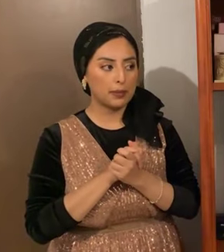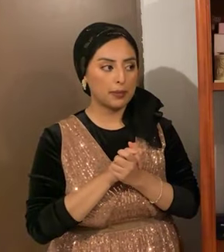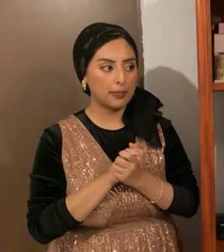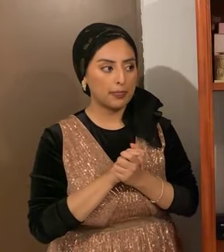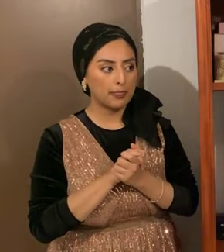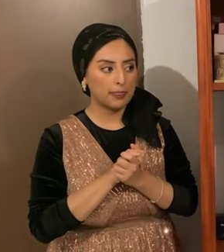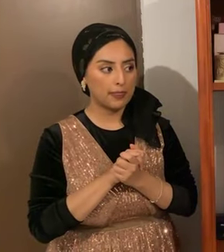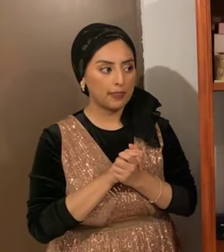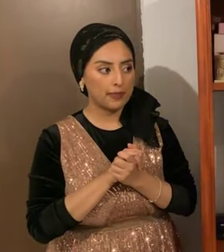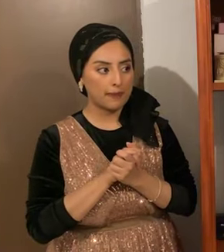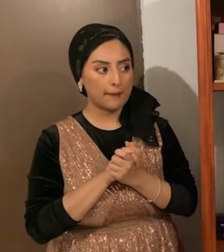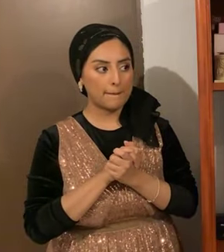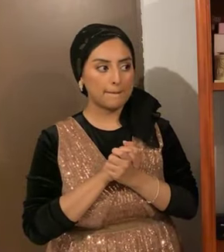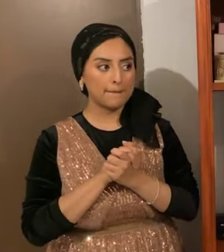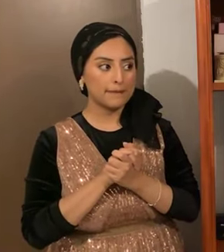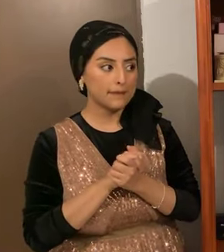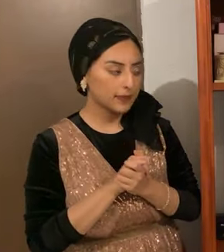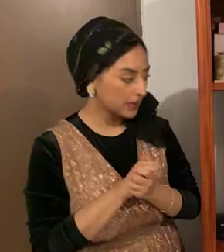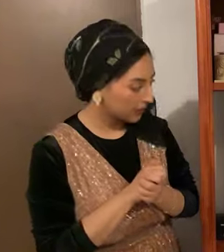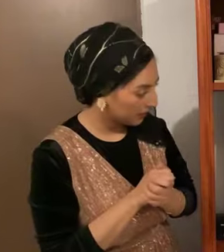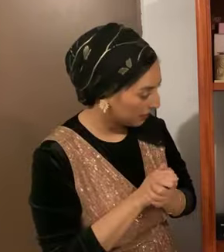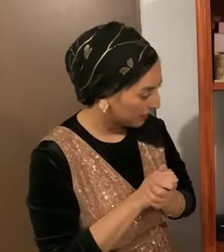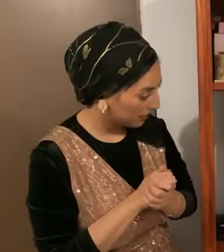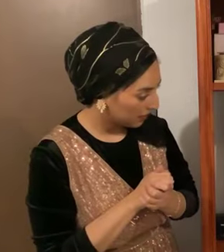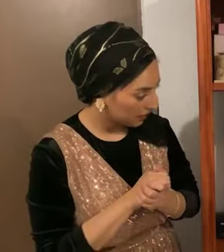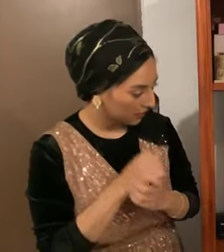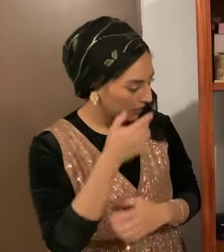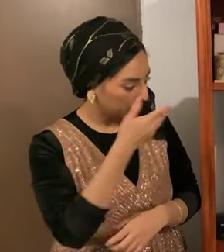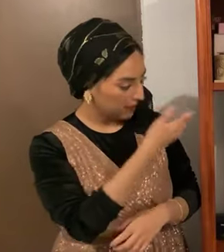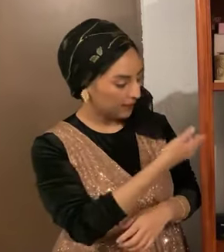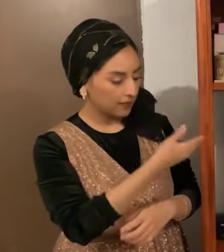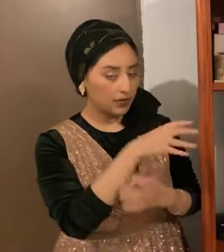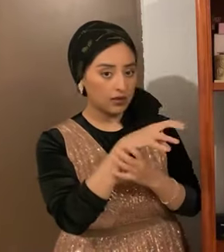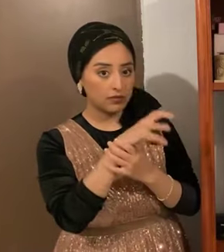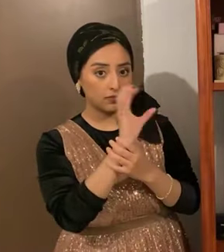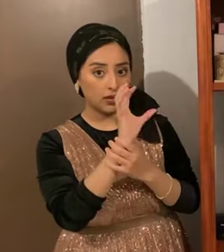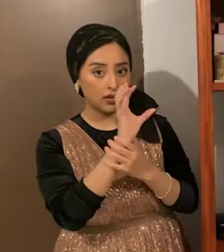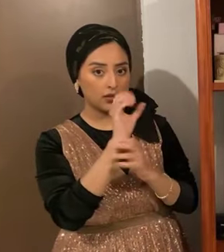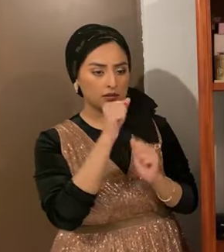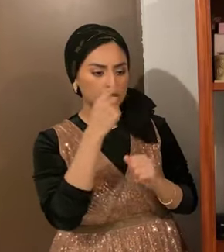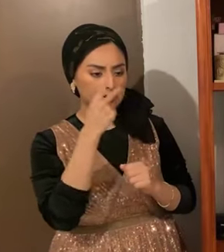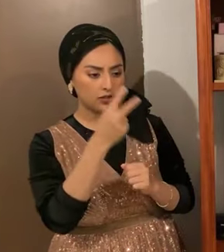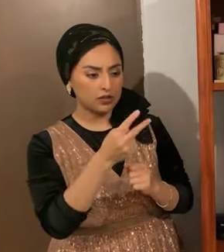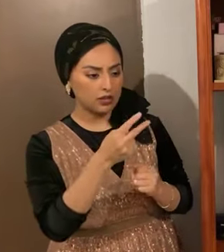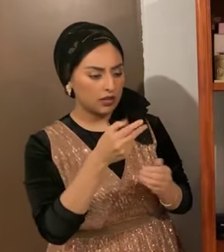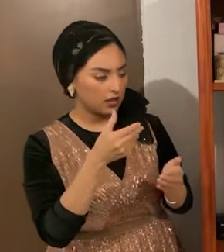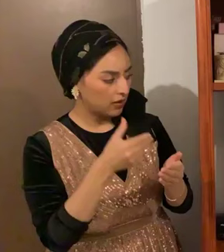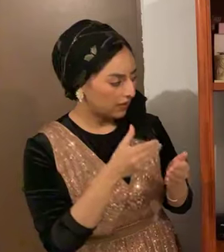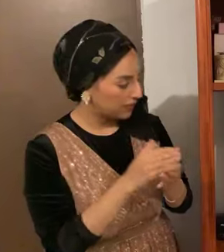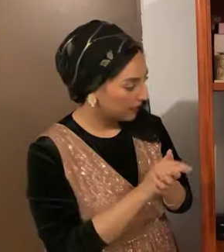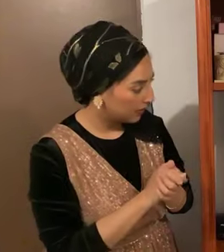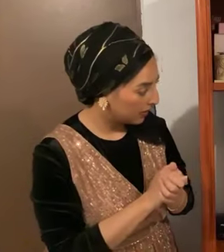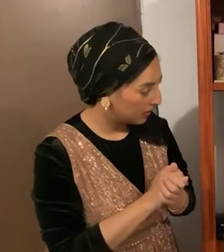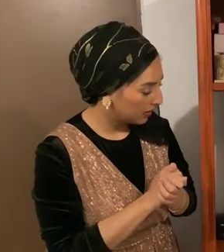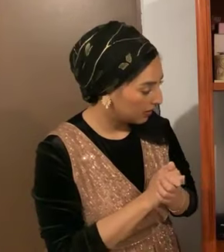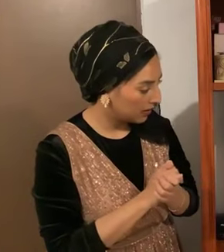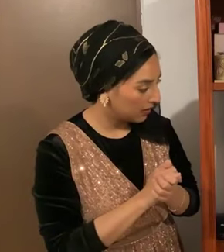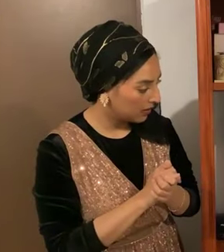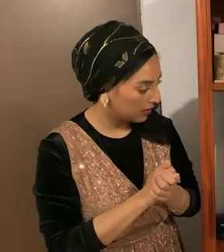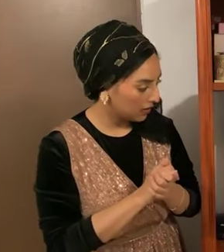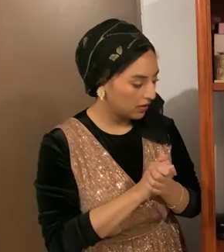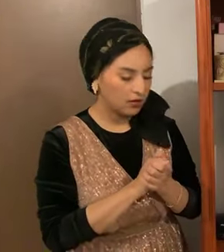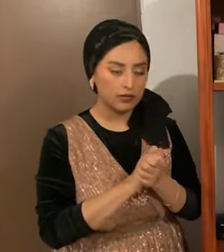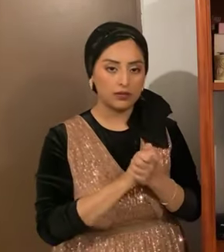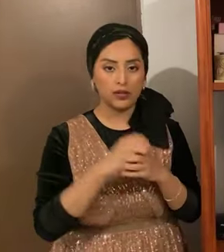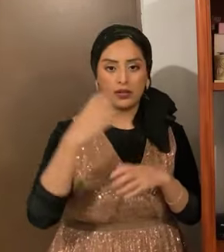la batería cúpula de hierro fue descubierta cerca de la Knesset, es como la Cámara de